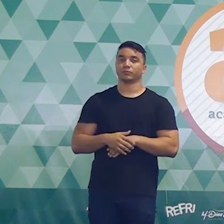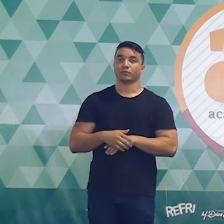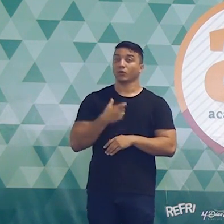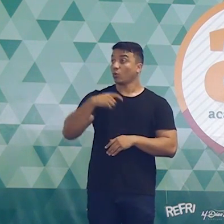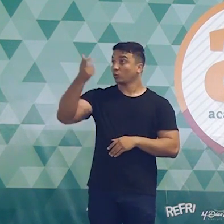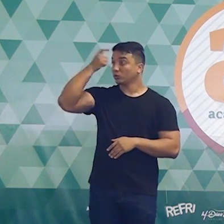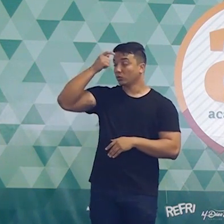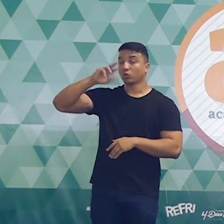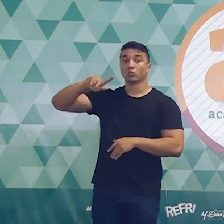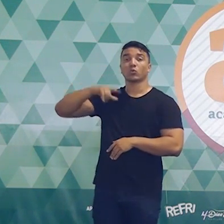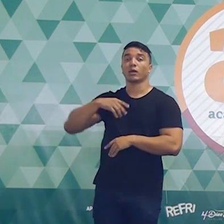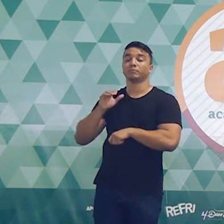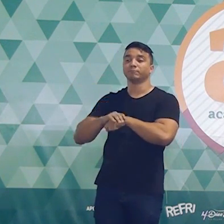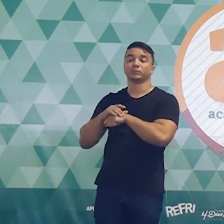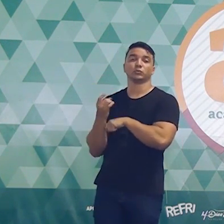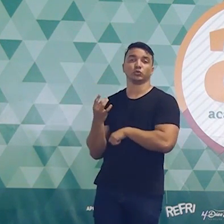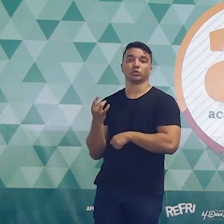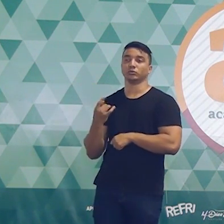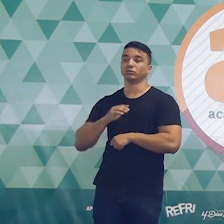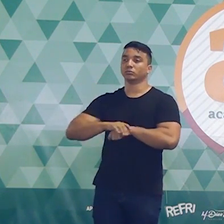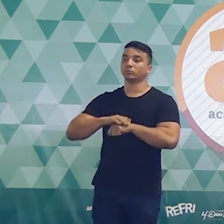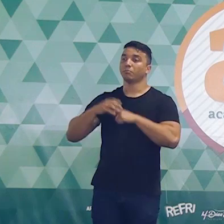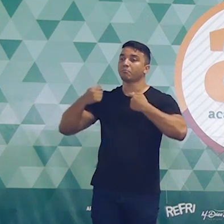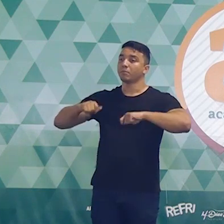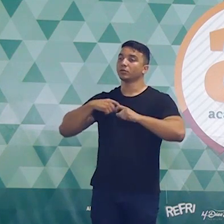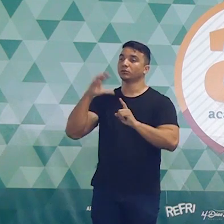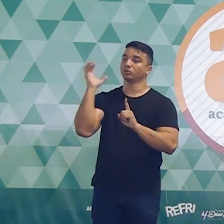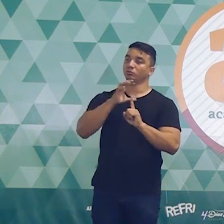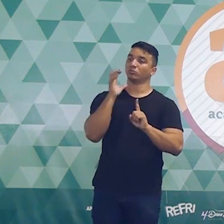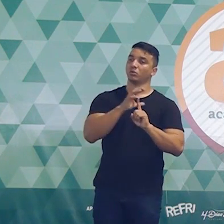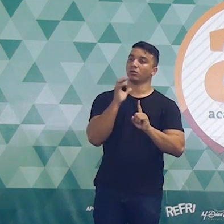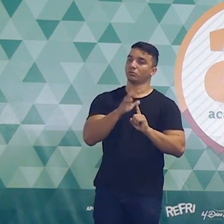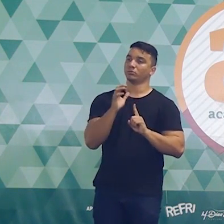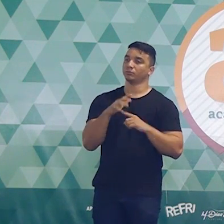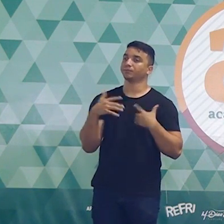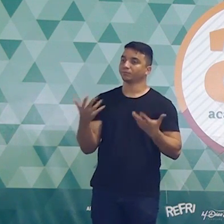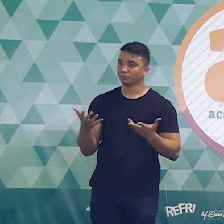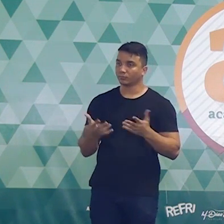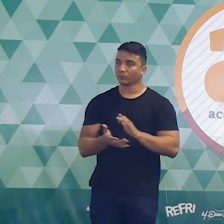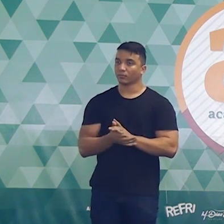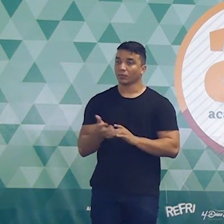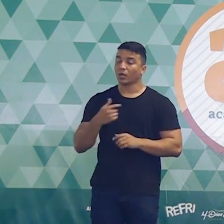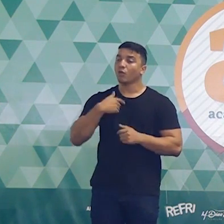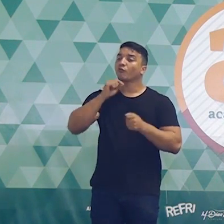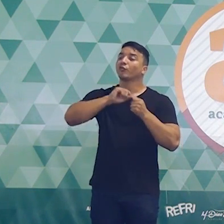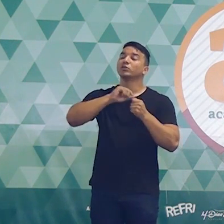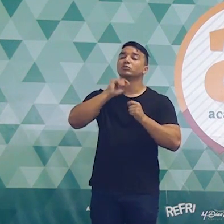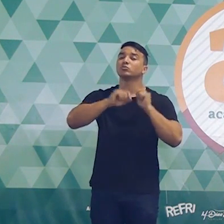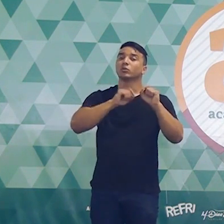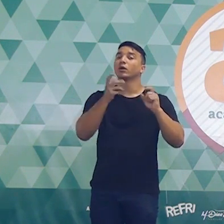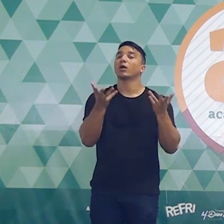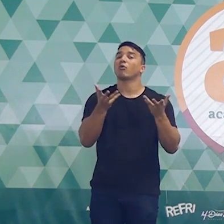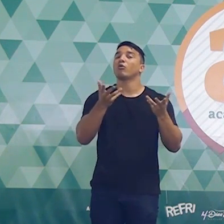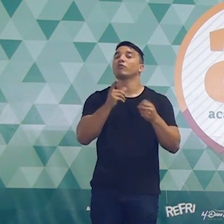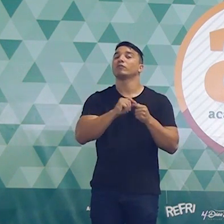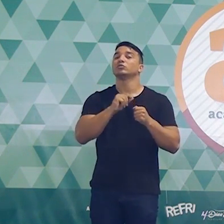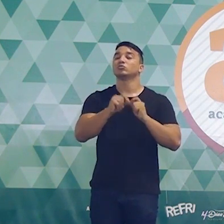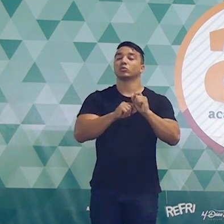Conscientizações não são processos que brotem do nada, elas são estimuladas. O que é que eu estou fazendo aqui